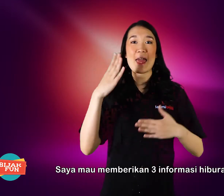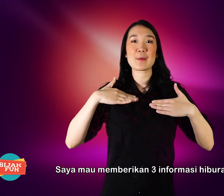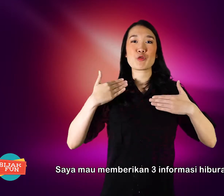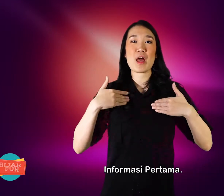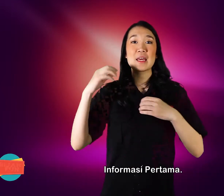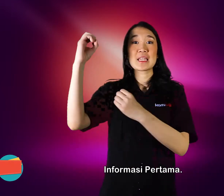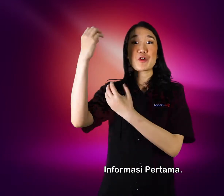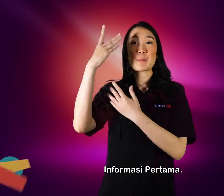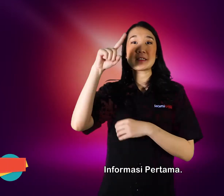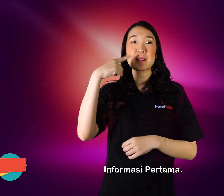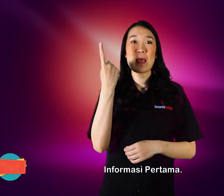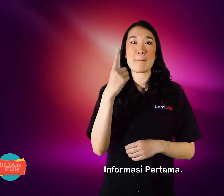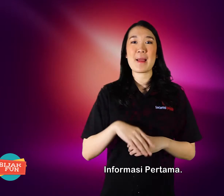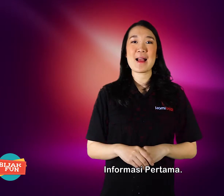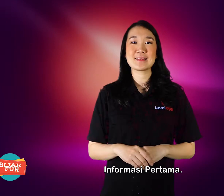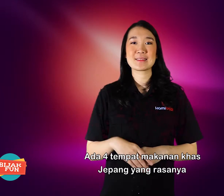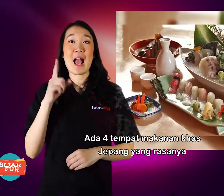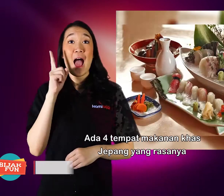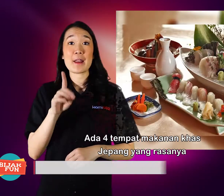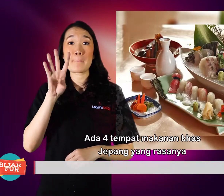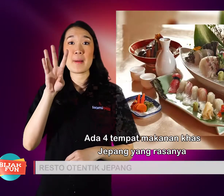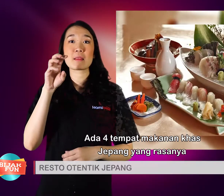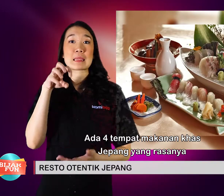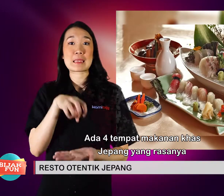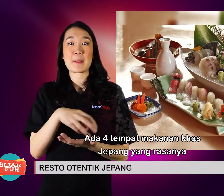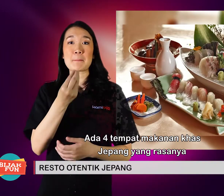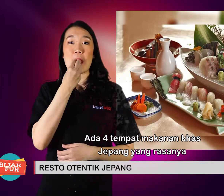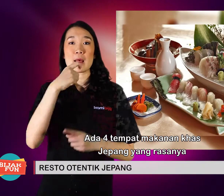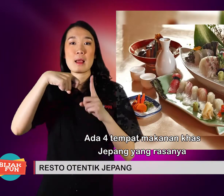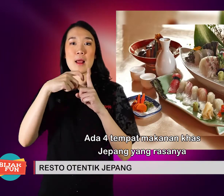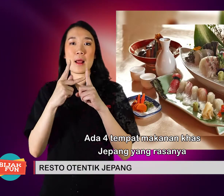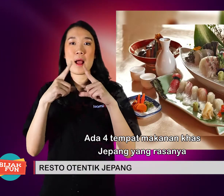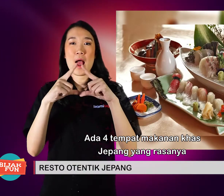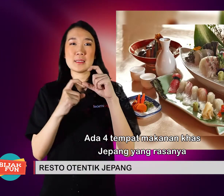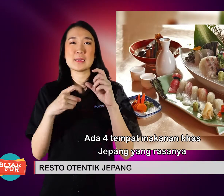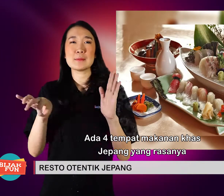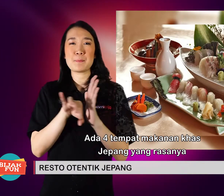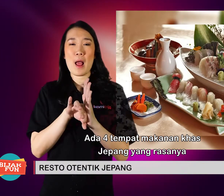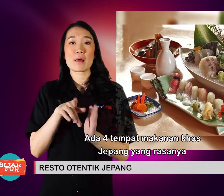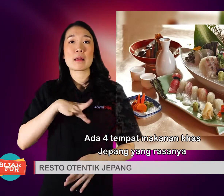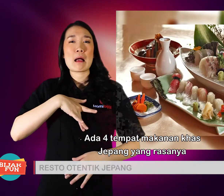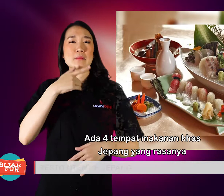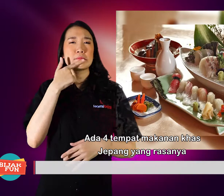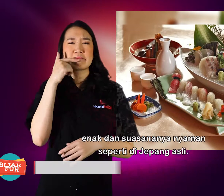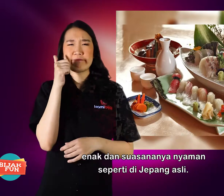hiburan. Informasi pertama, ada 4 tempat makanan khas Jepang yang rasanya enak